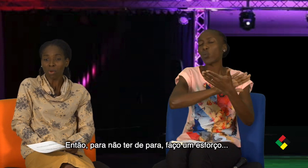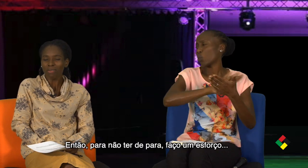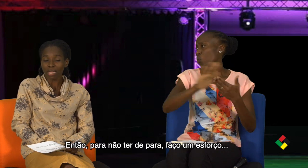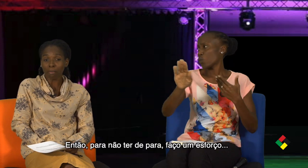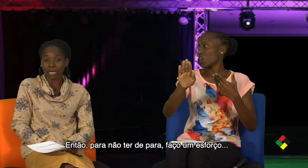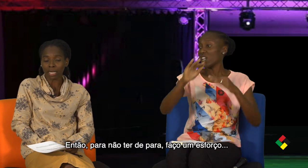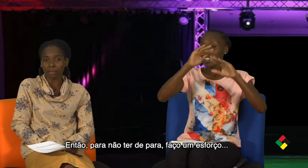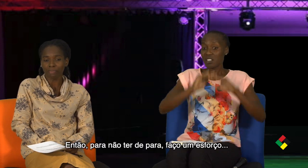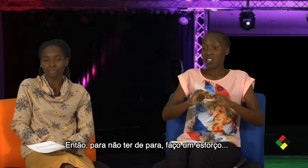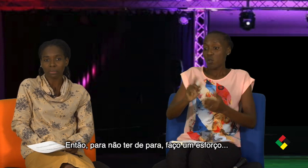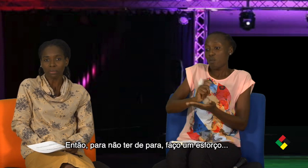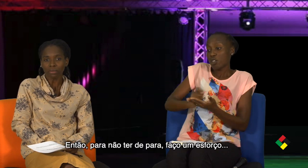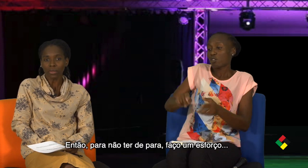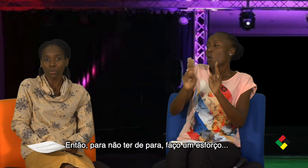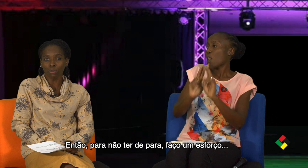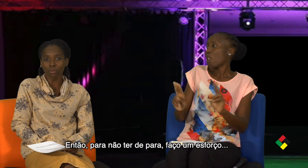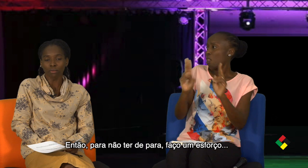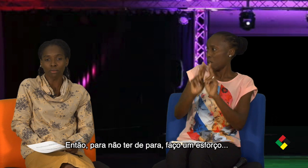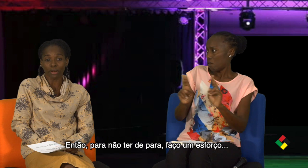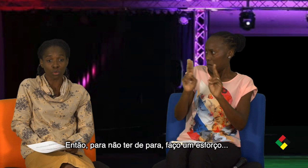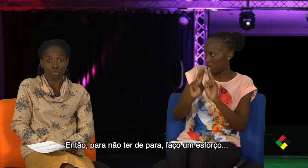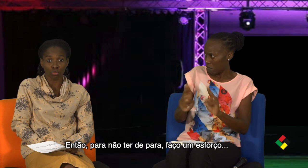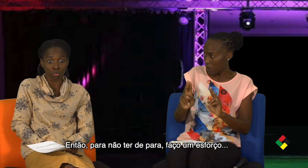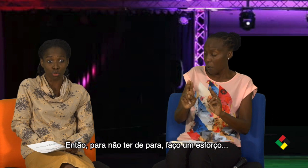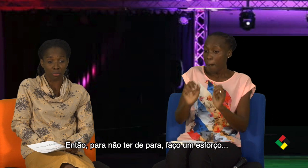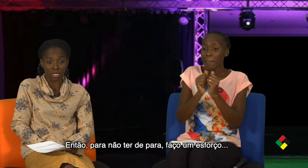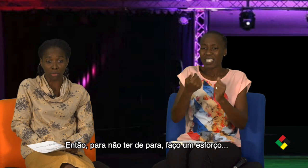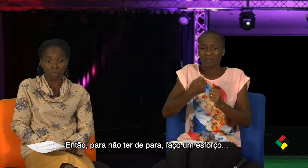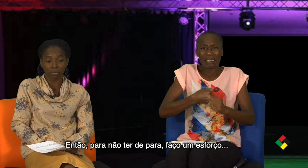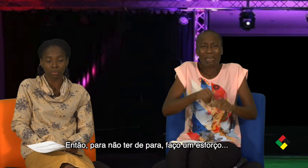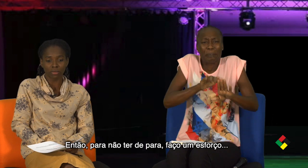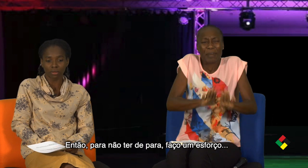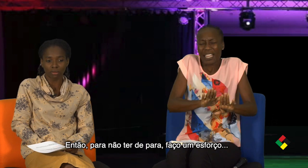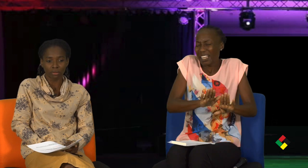ter que parar, eu faço o esforço mesmo.